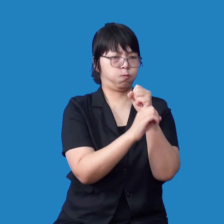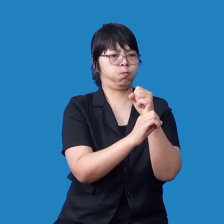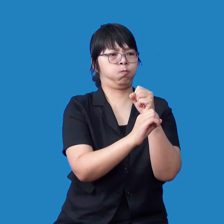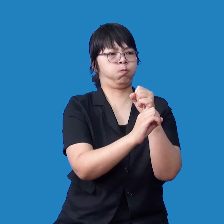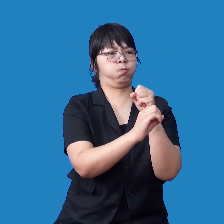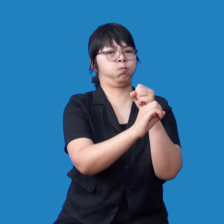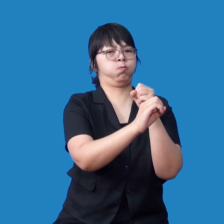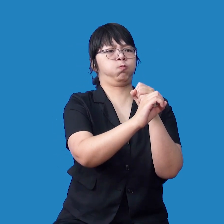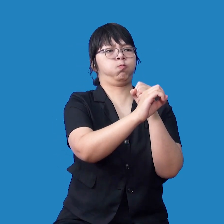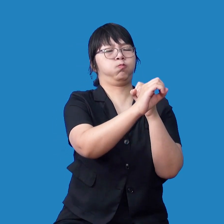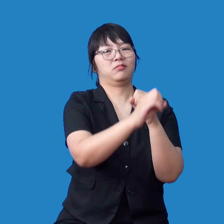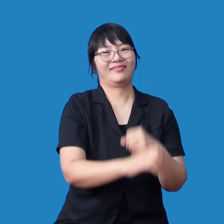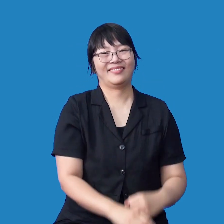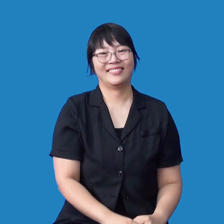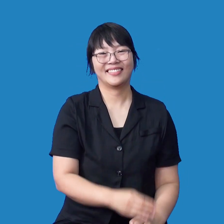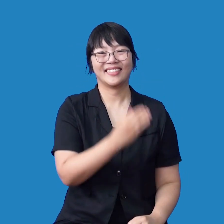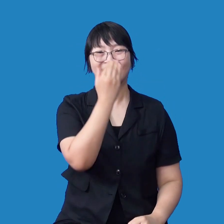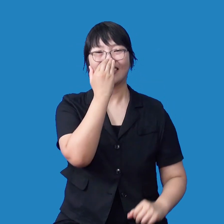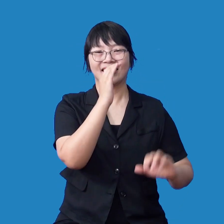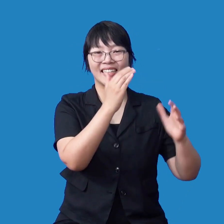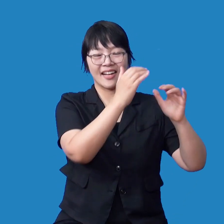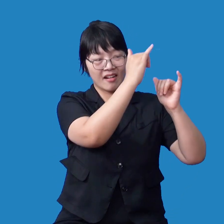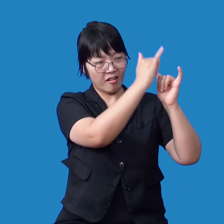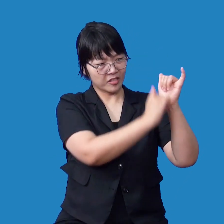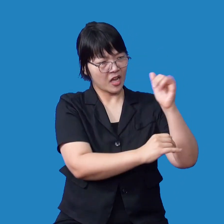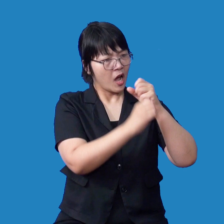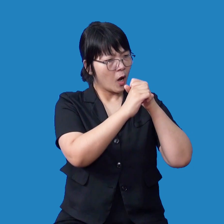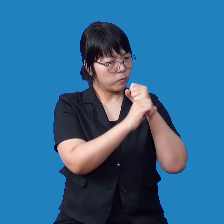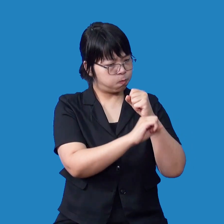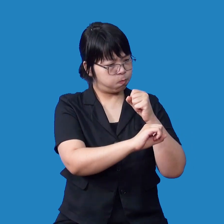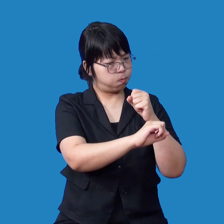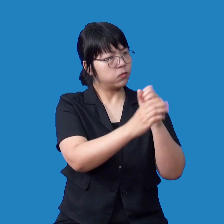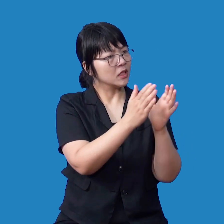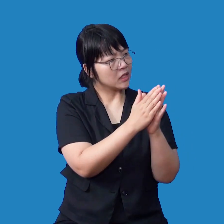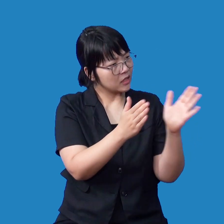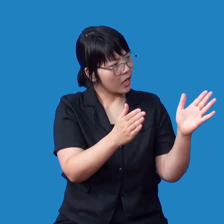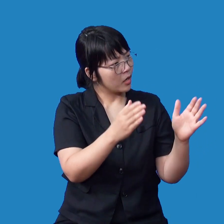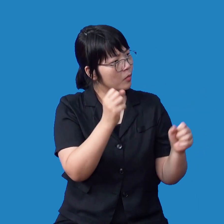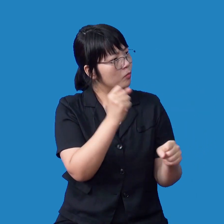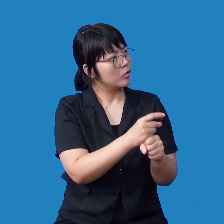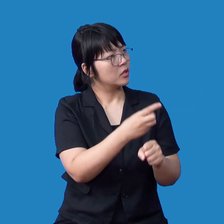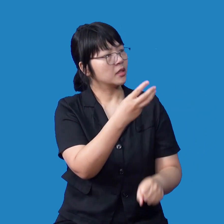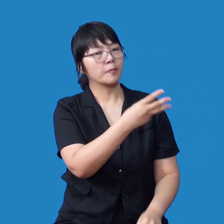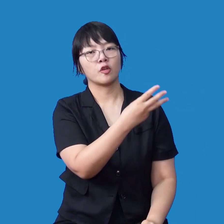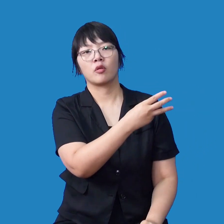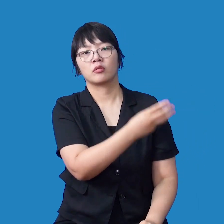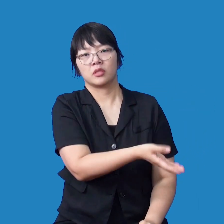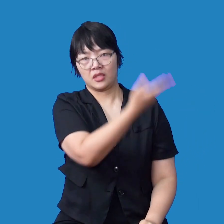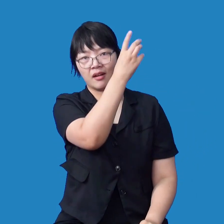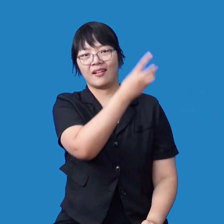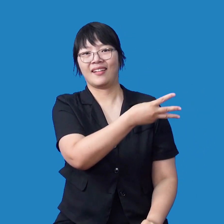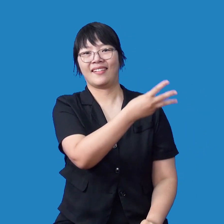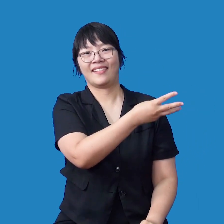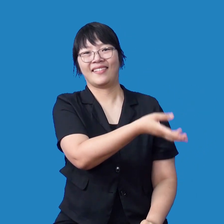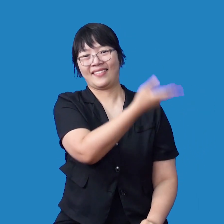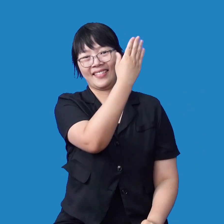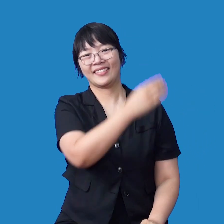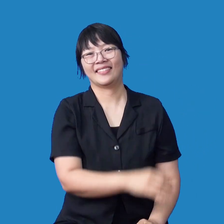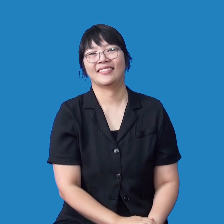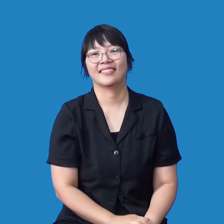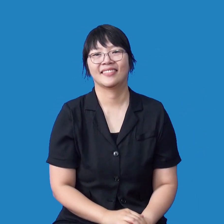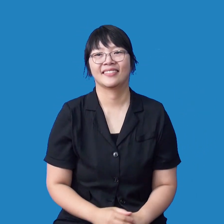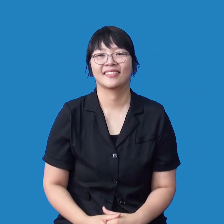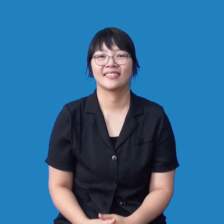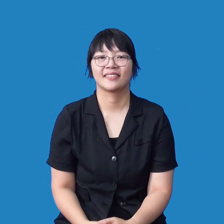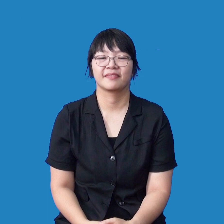거의 3,000년 이상이 된 것으로 나팔과 함께 이스라엘은 선민의 역사를 만들어